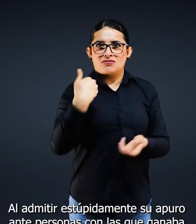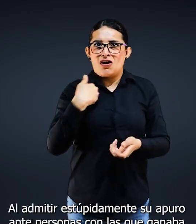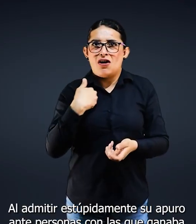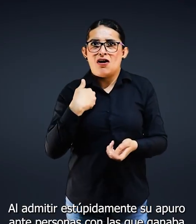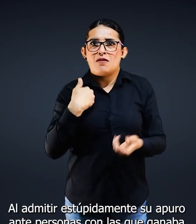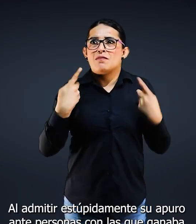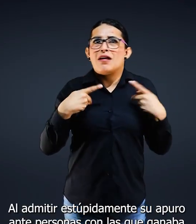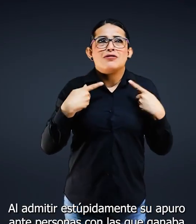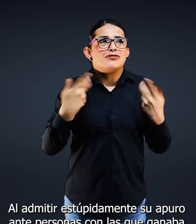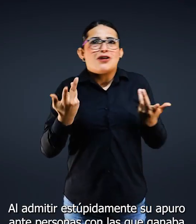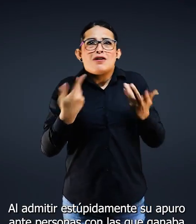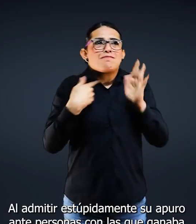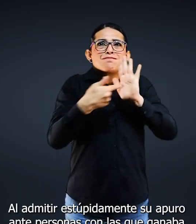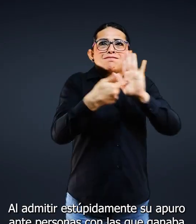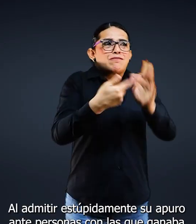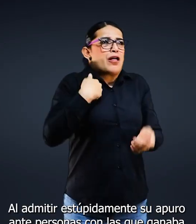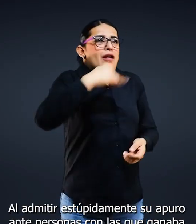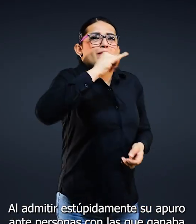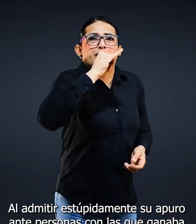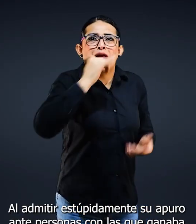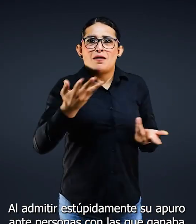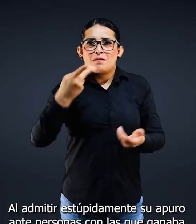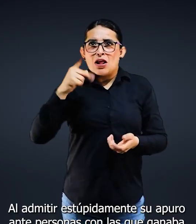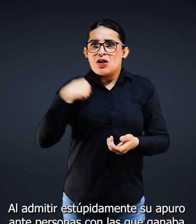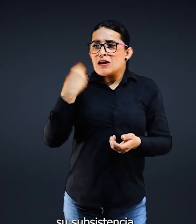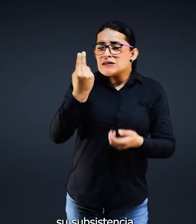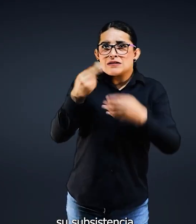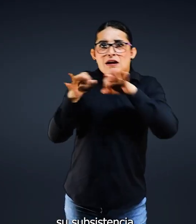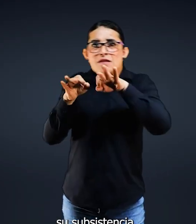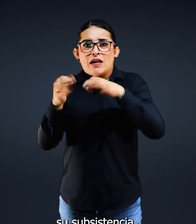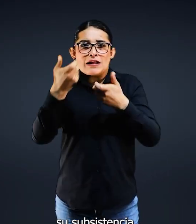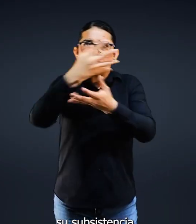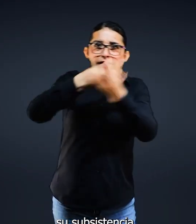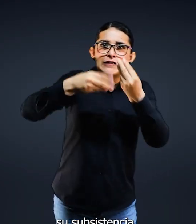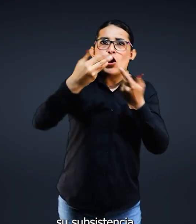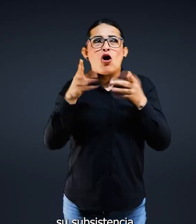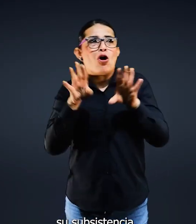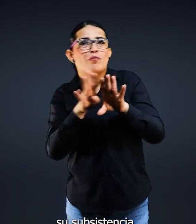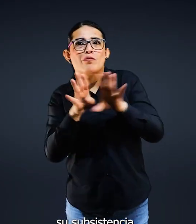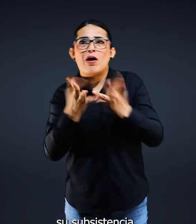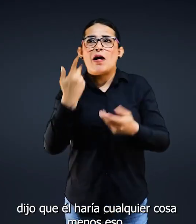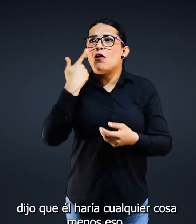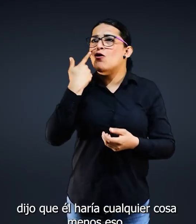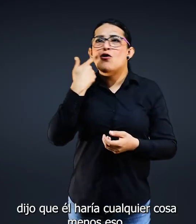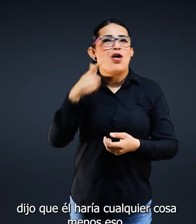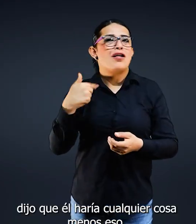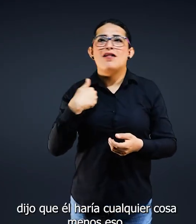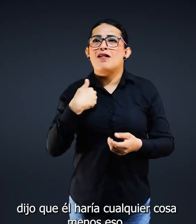al admitir estúpidamente su apuro ante personas con las que ganaba su subsistencia? Dijo que él haría